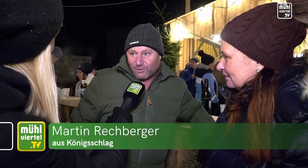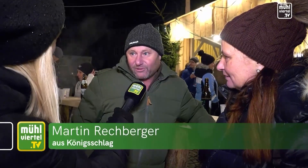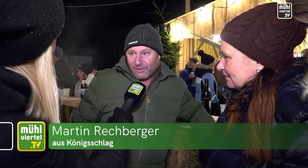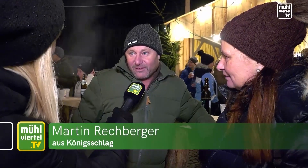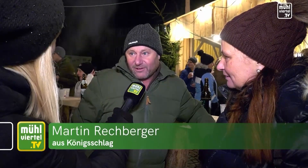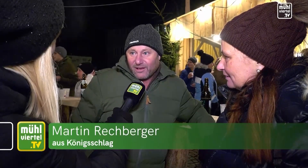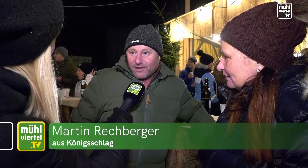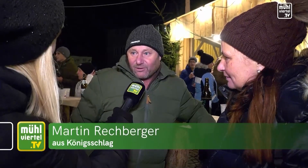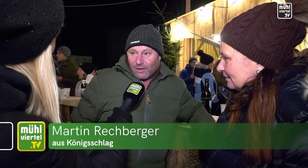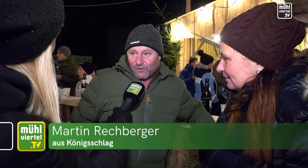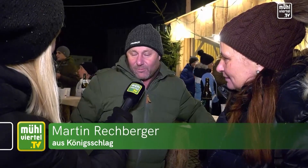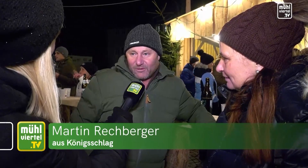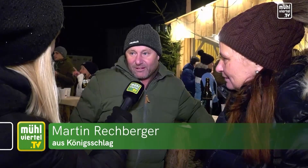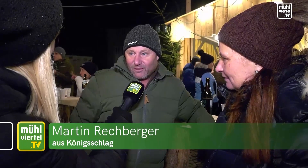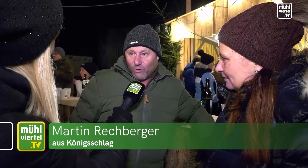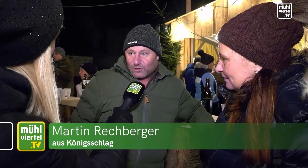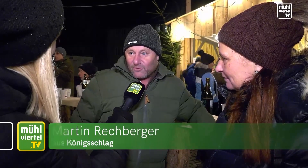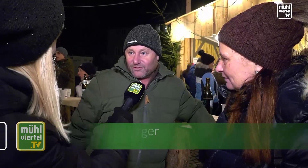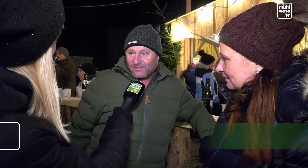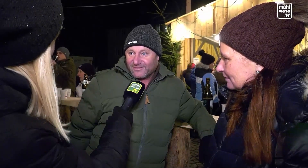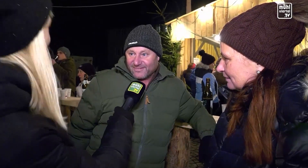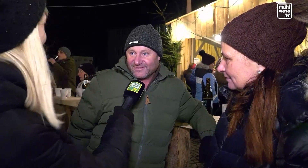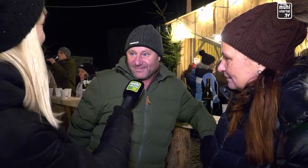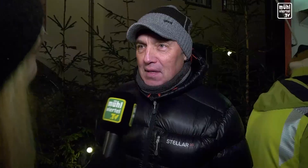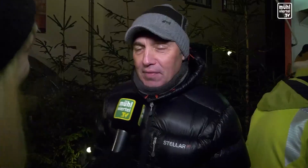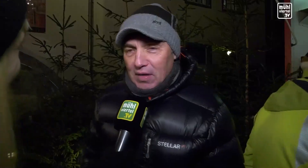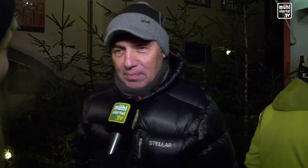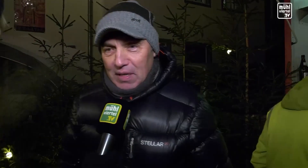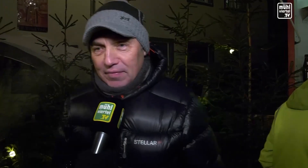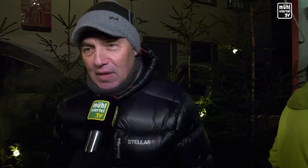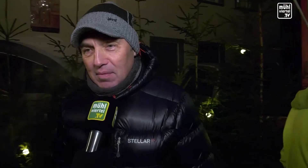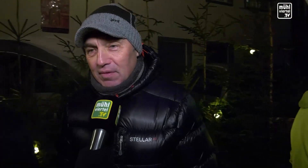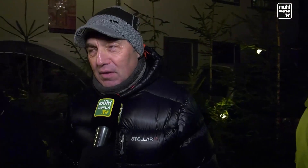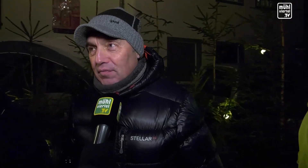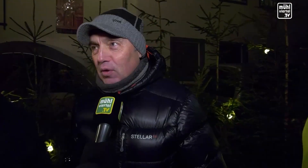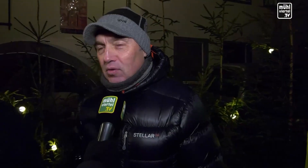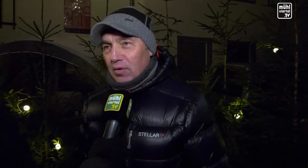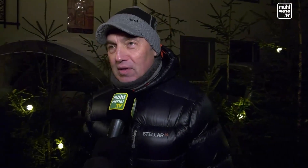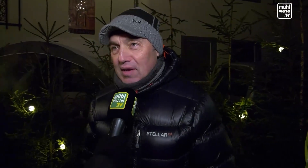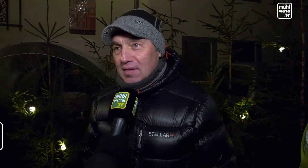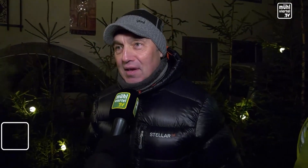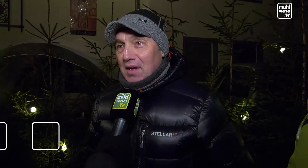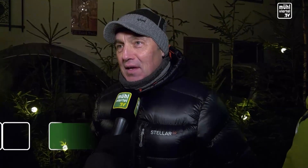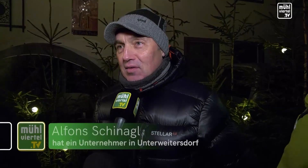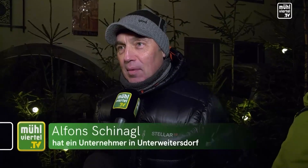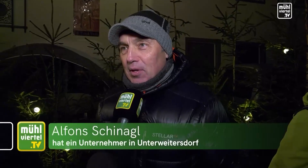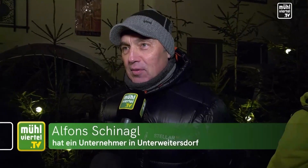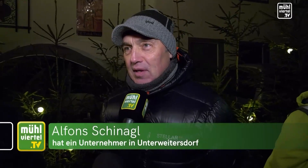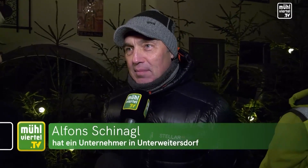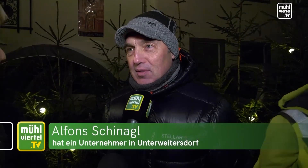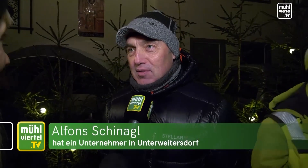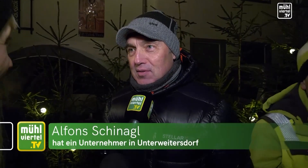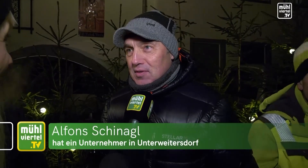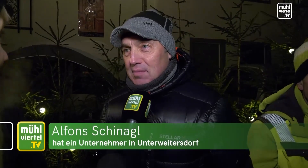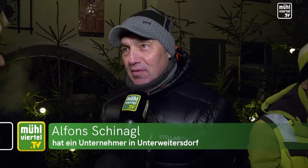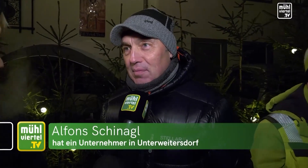Stress und alles so ein wenig ist, sage ich einfach ein bisschen abschaffen. Ja, Weihnachten bedeutet für immer wieder für uns eine ruhige Zeit. Ich selber bin ein